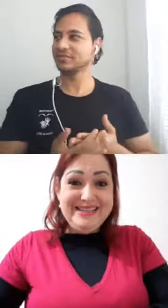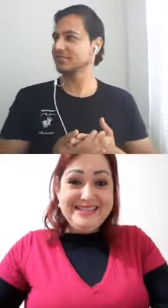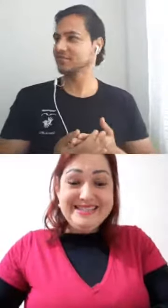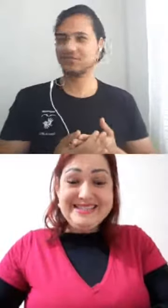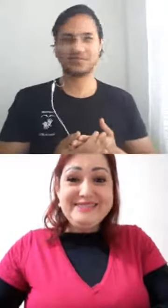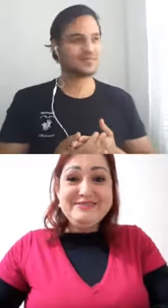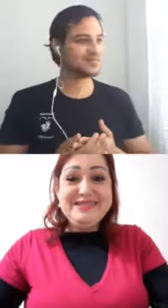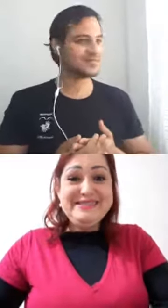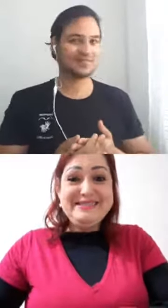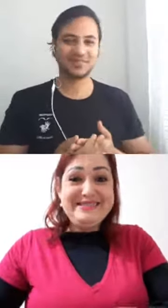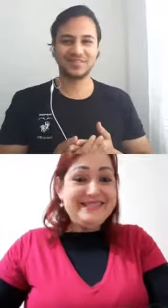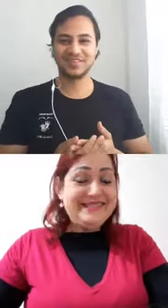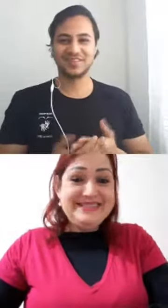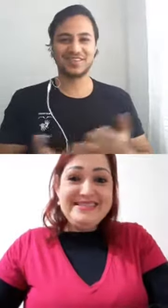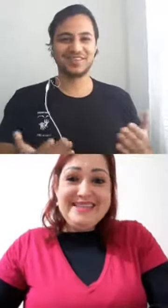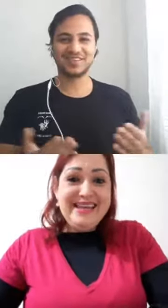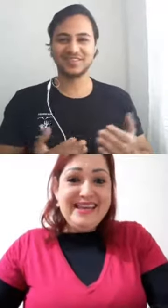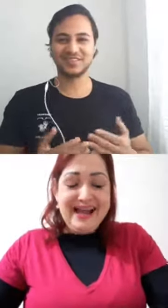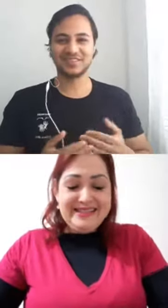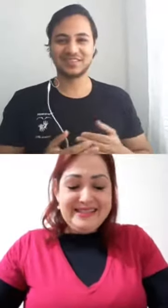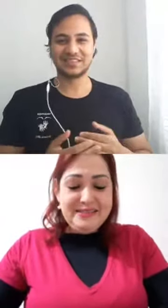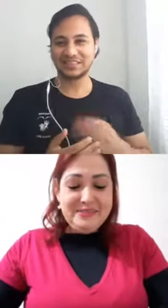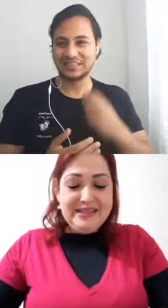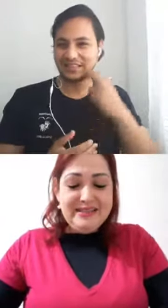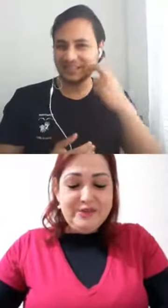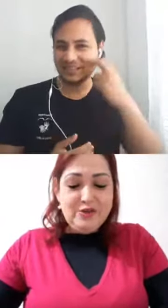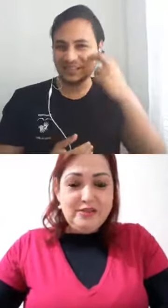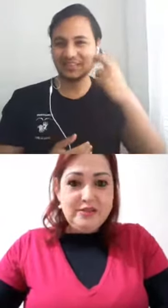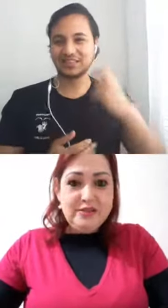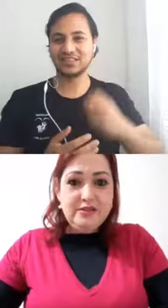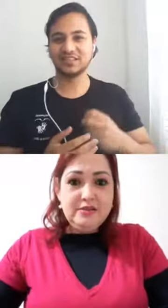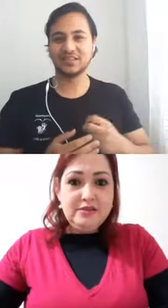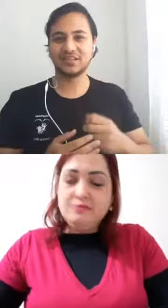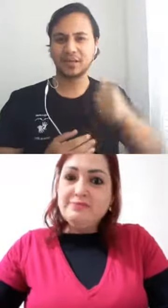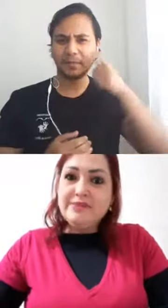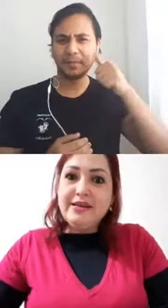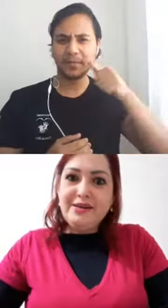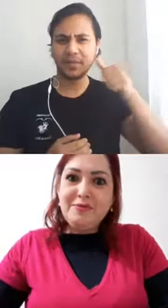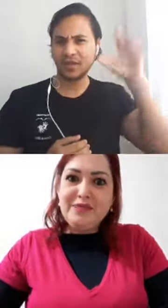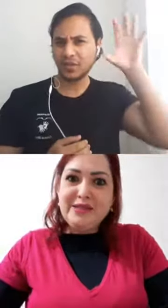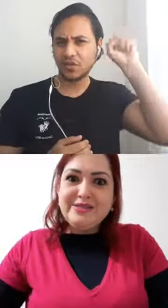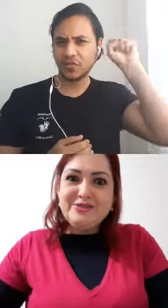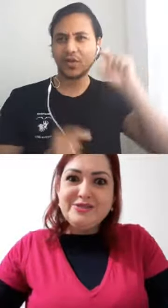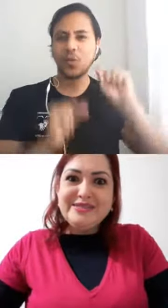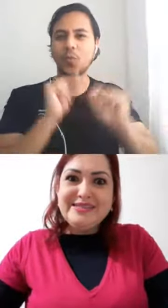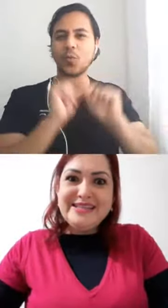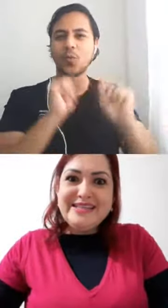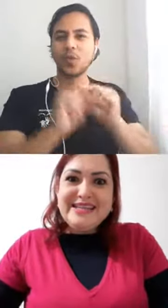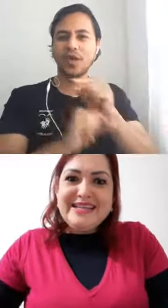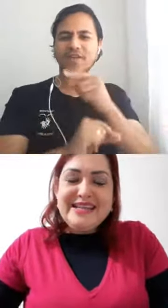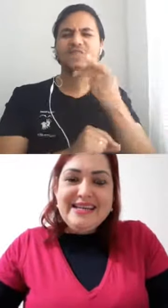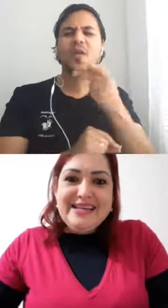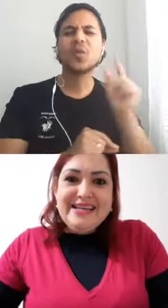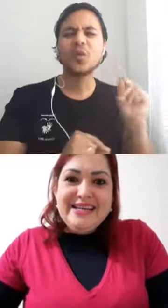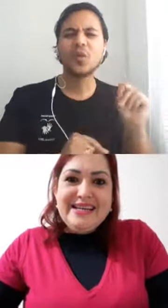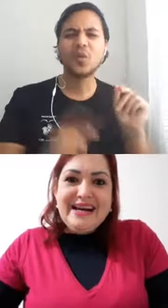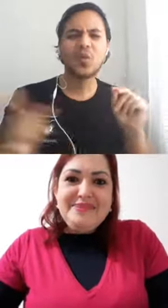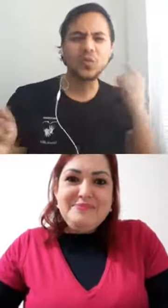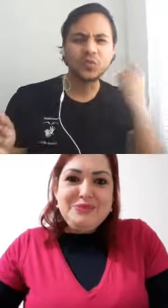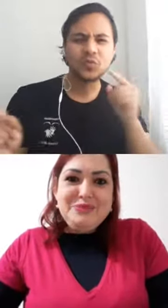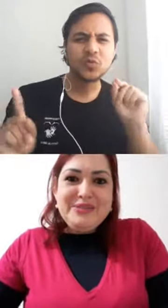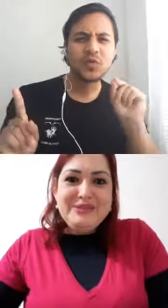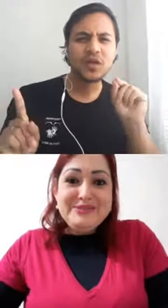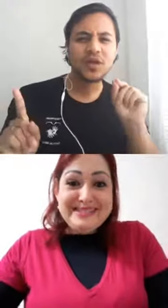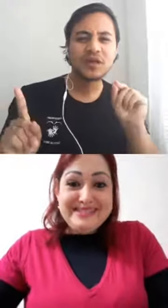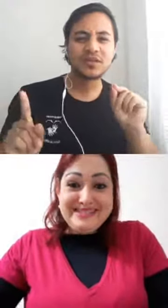assim, que não, sem graça, e a menina falou: o que ele tá me falando? E ai,